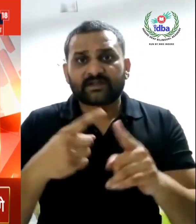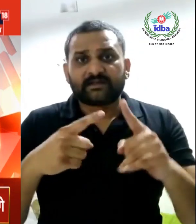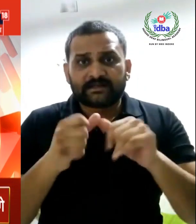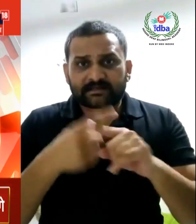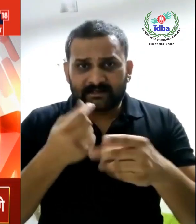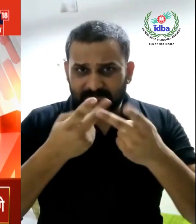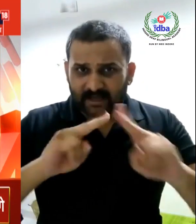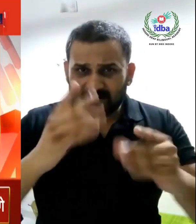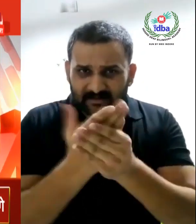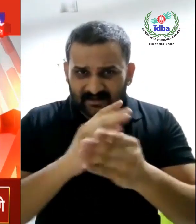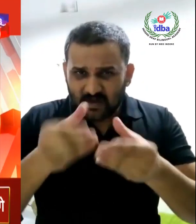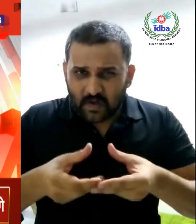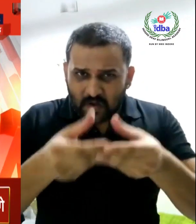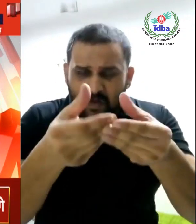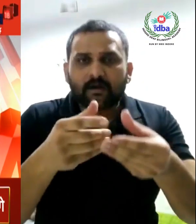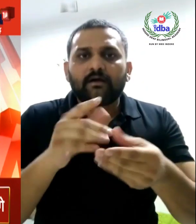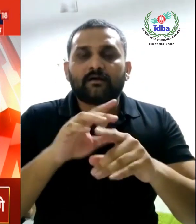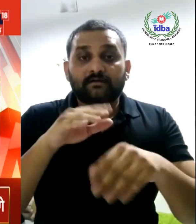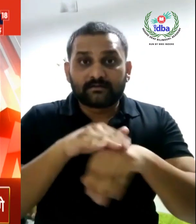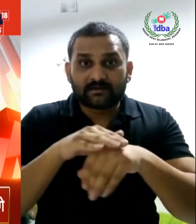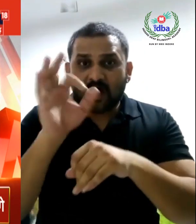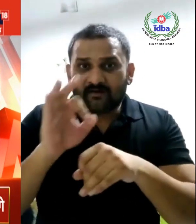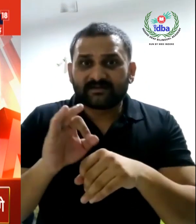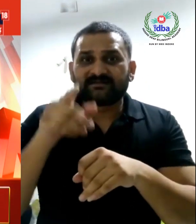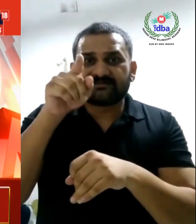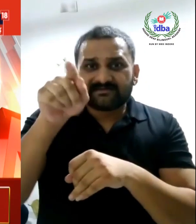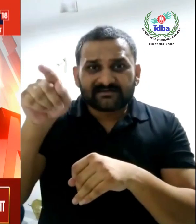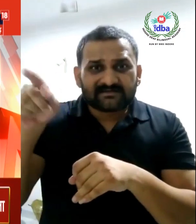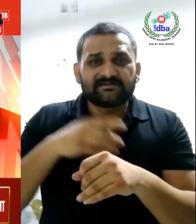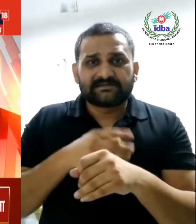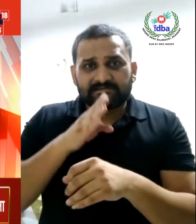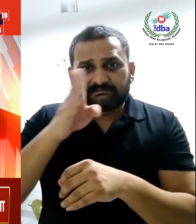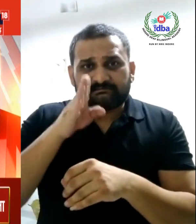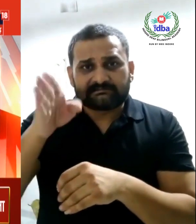दाखिल करने के लिए श्रम कार्यालयों में जाने की